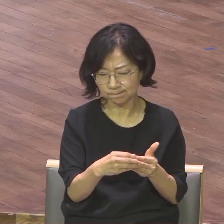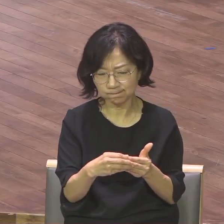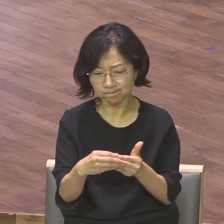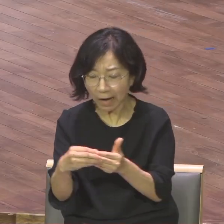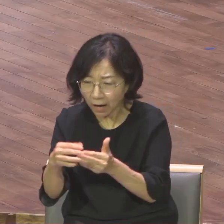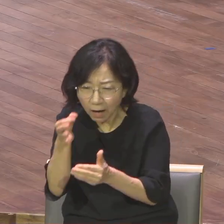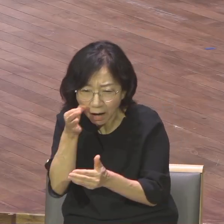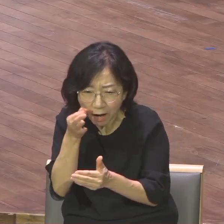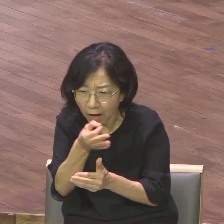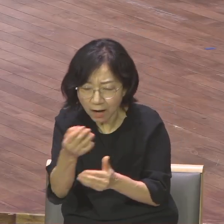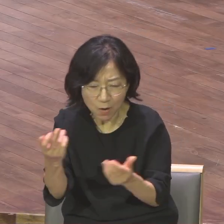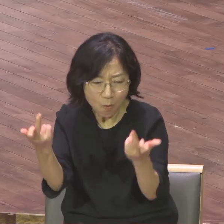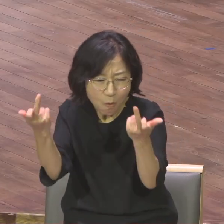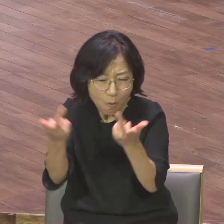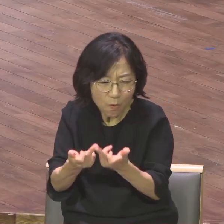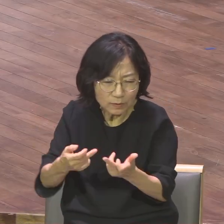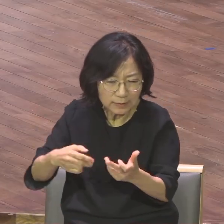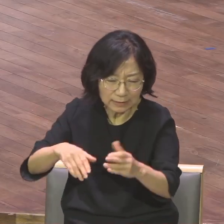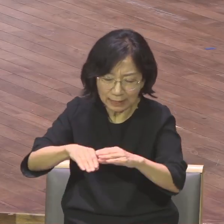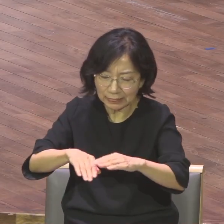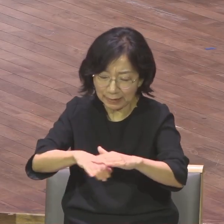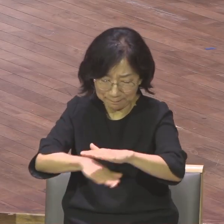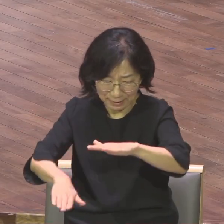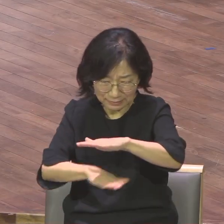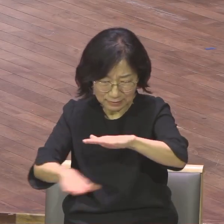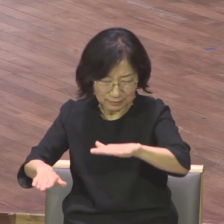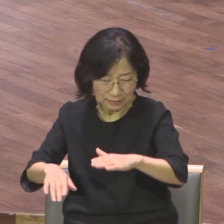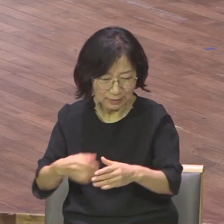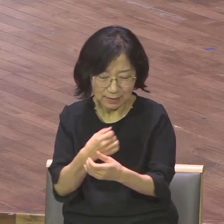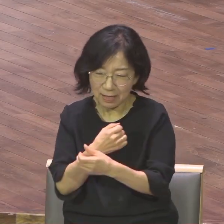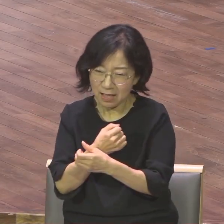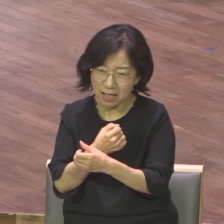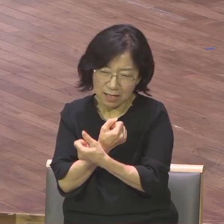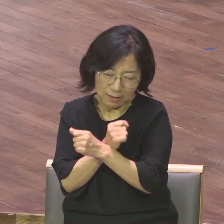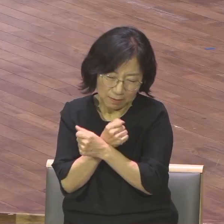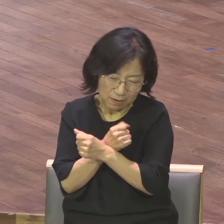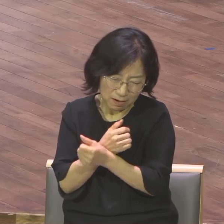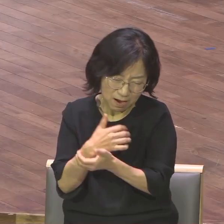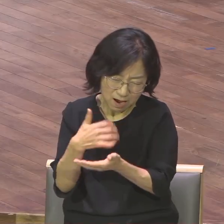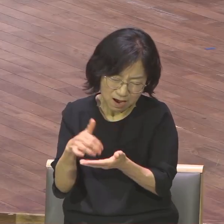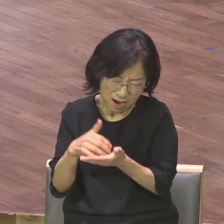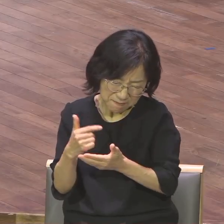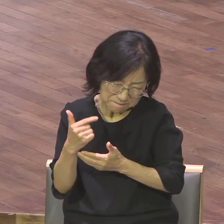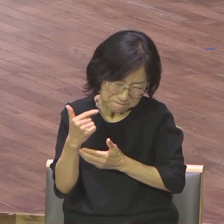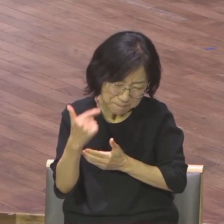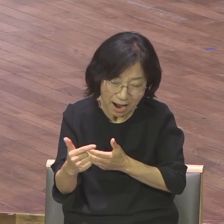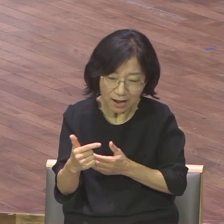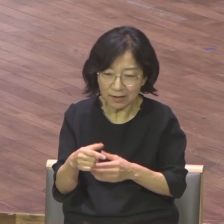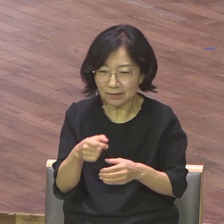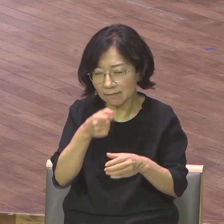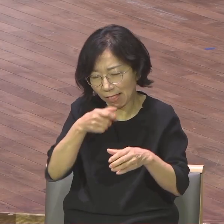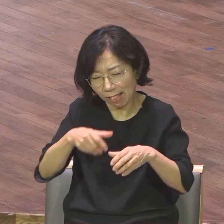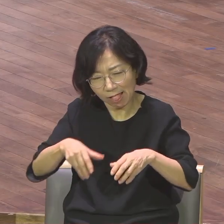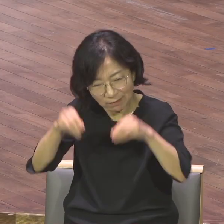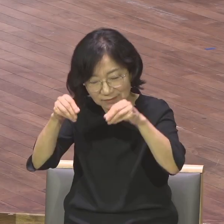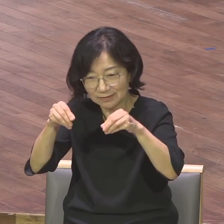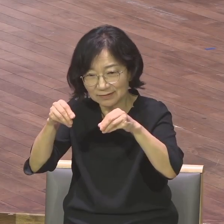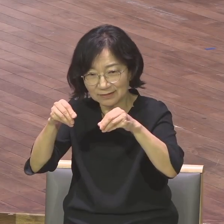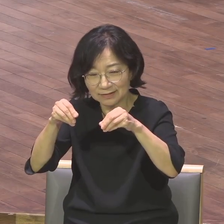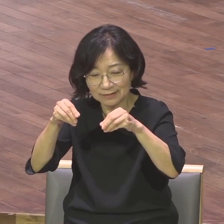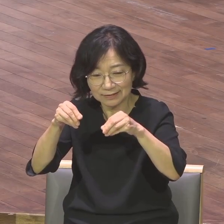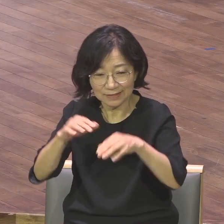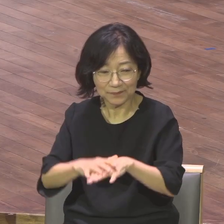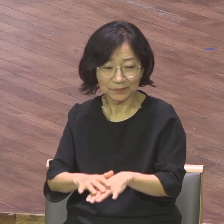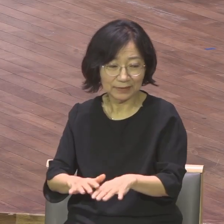본적 그 골짜기 지면에 뼈가 심이 많고 아주 말랐더라. 자, 하나님께서는 환상 중에 그랬어요.